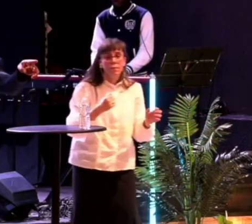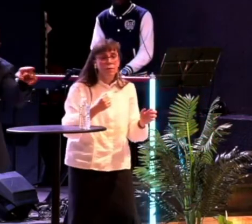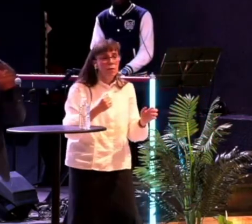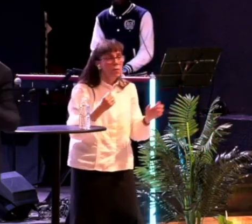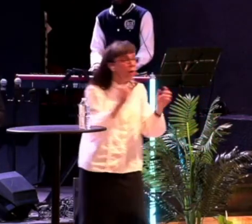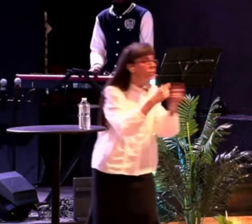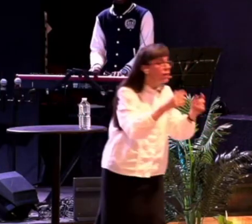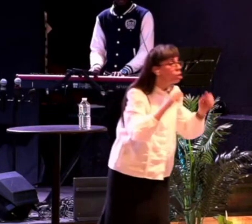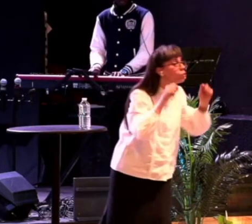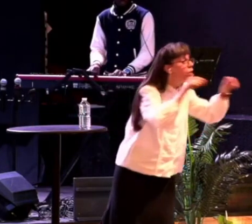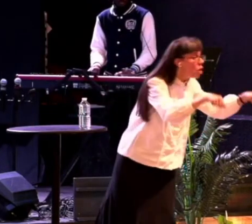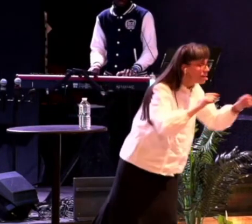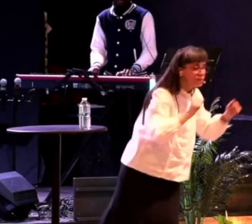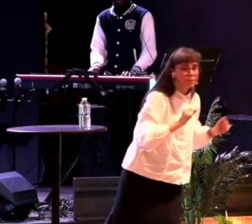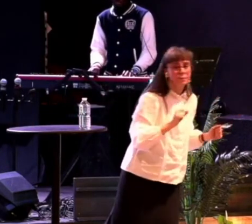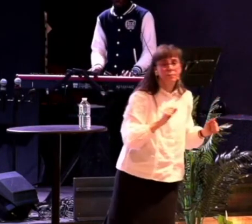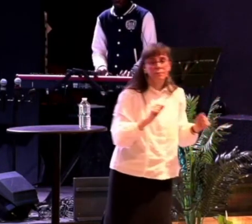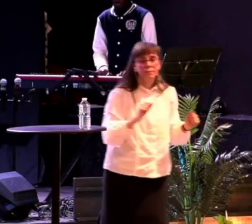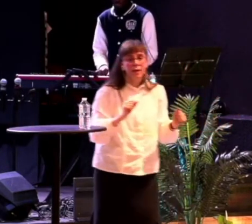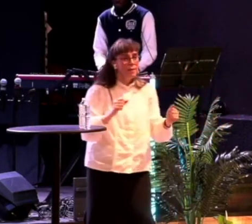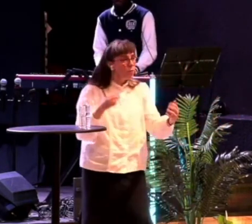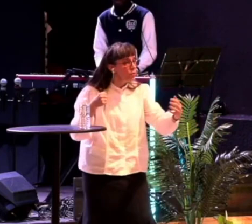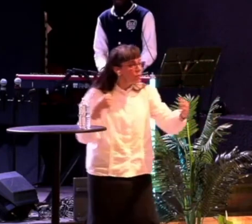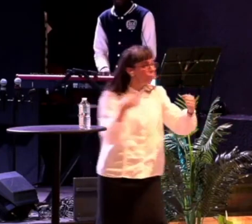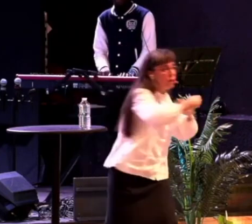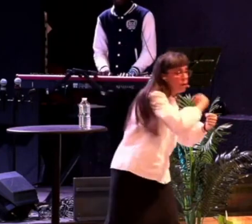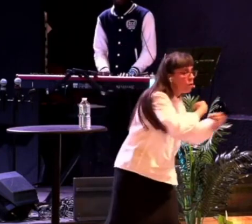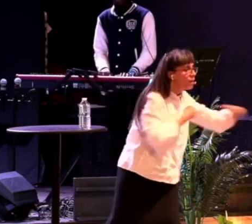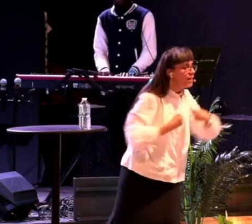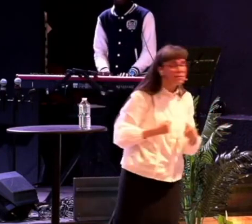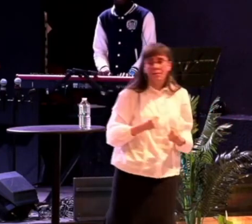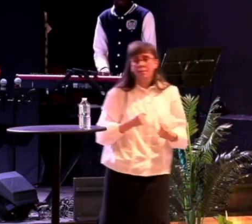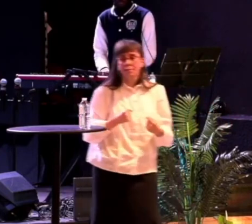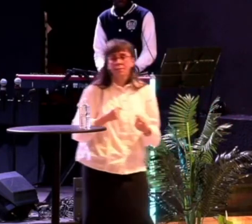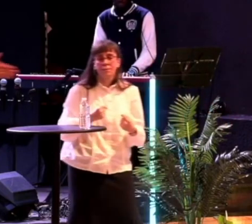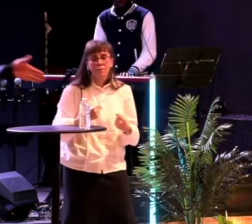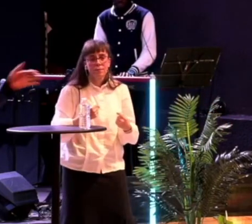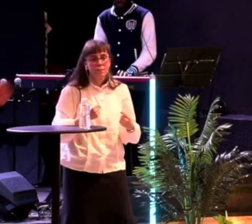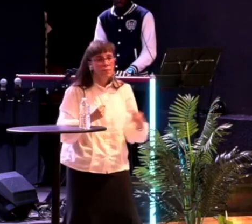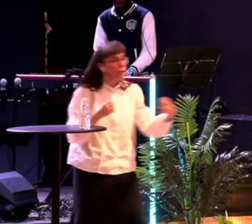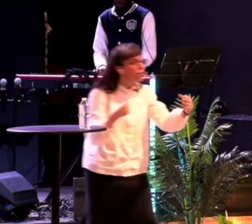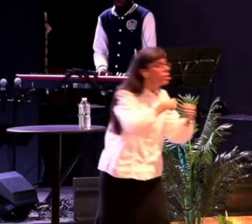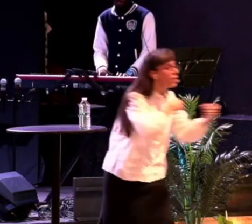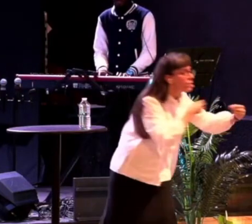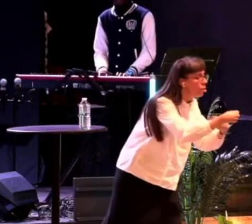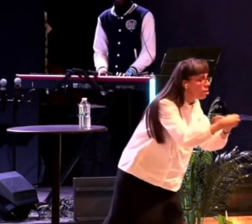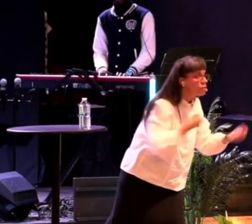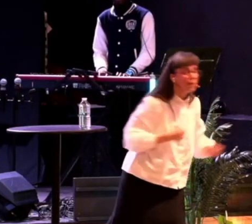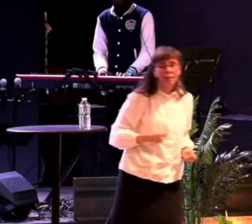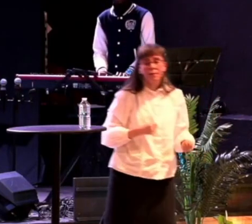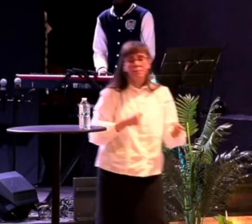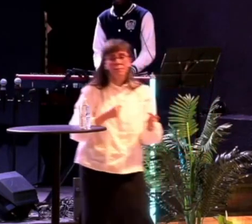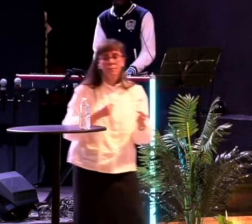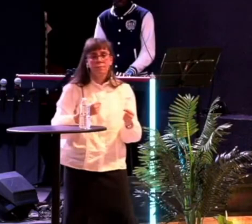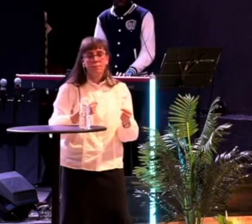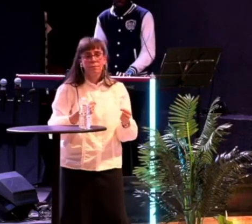puissants des ténèbres le sauront aussi. Ils vont contrer ta destinée. ils vont contrer le plan de Dieu.